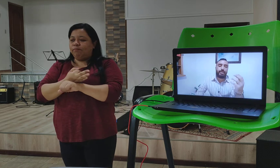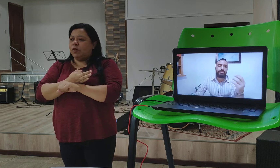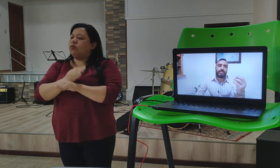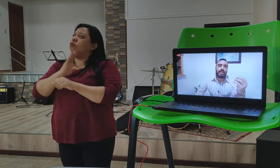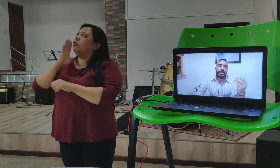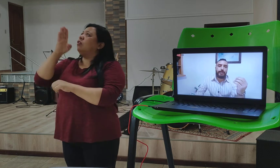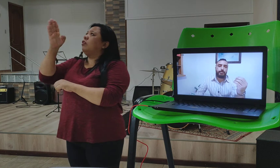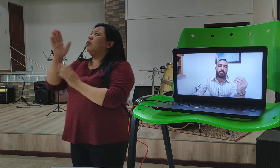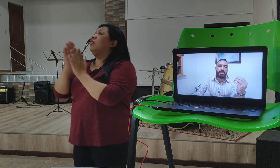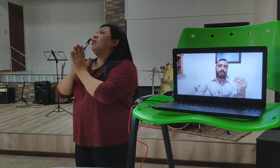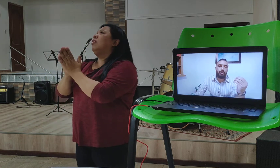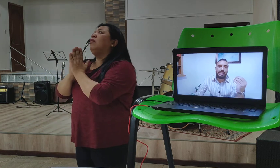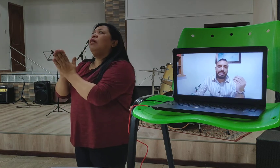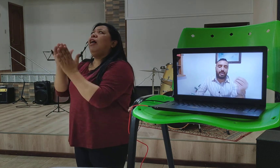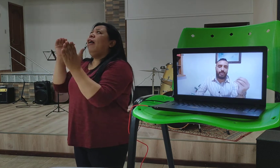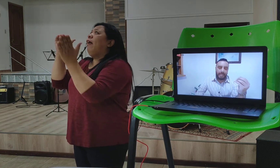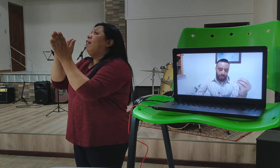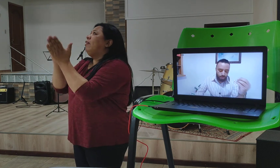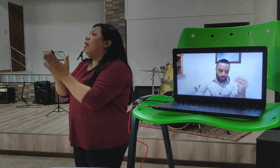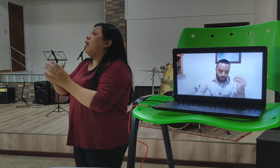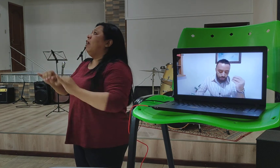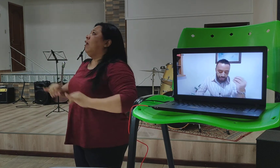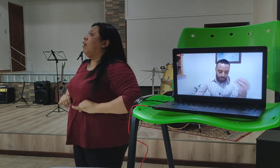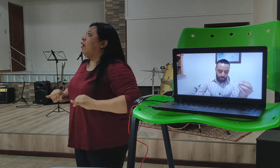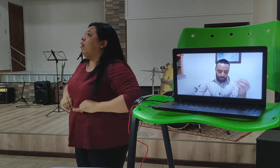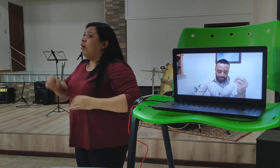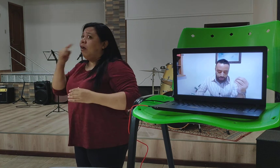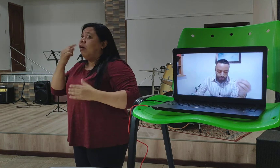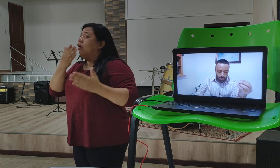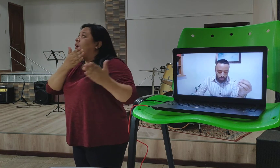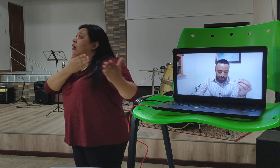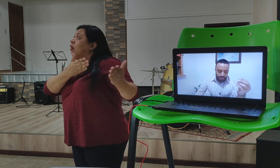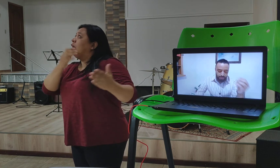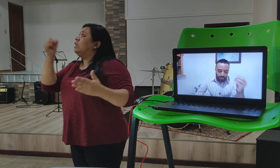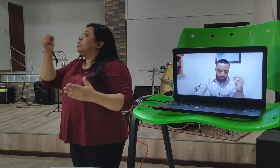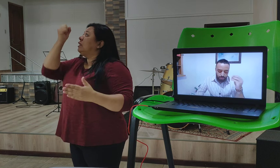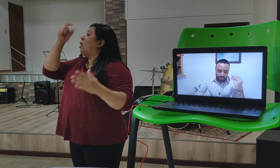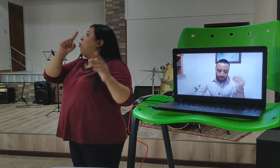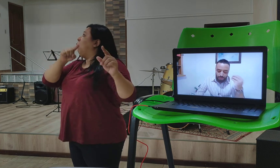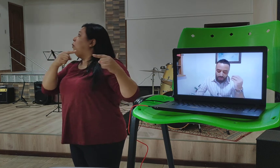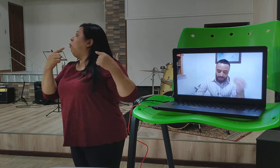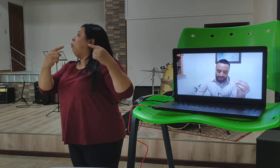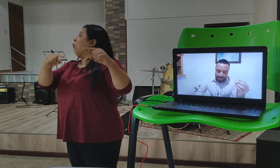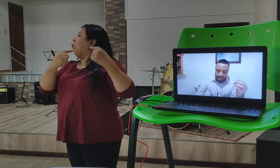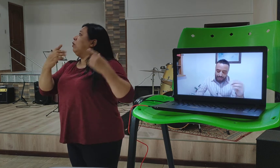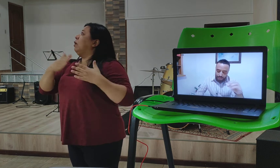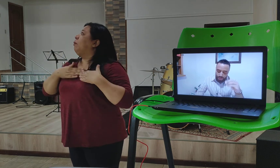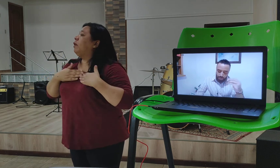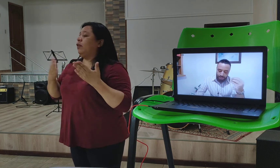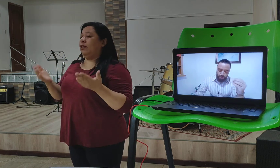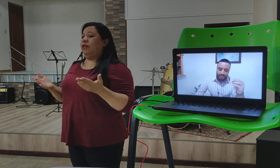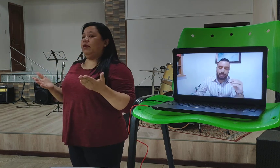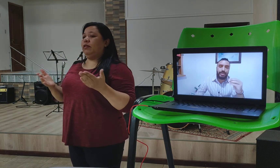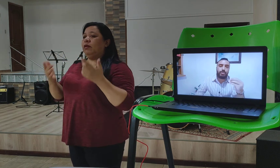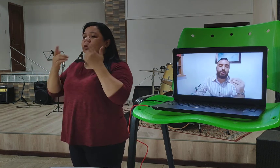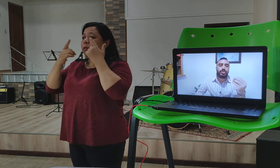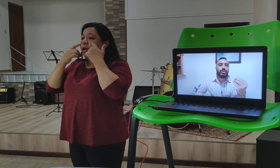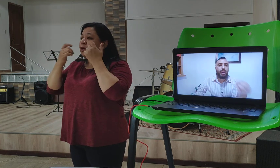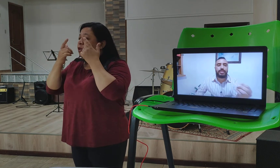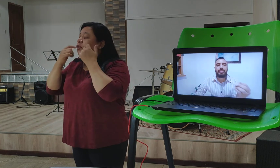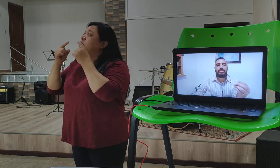chega, irmãos, numa situação aqui no verso 1, verso 2 do Salmo 13, ele chega a uma